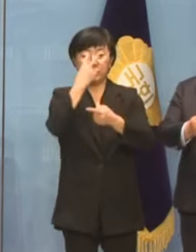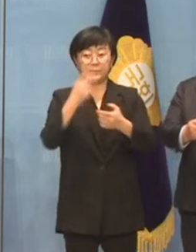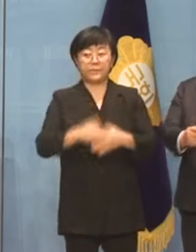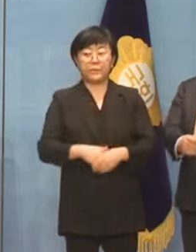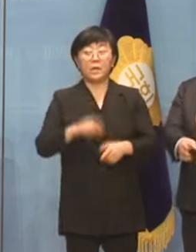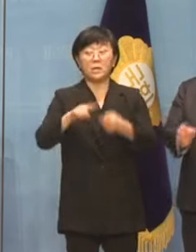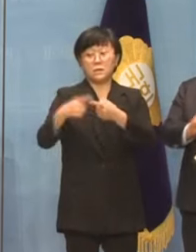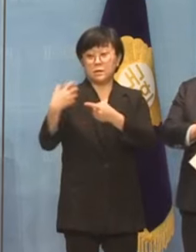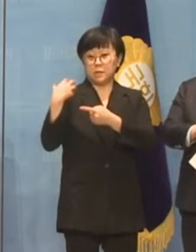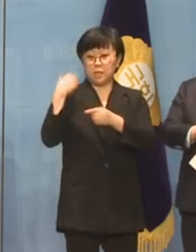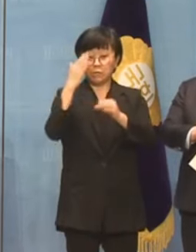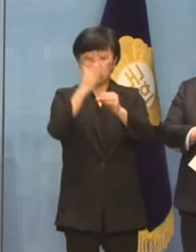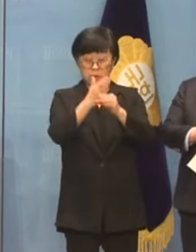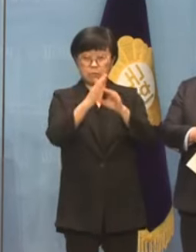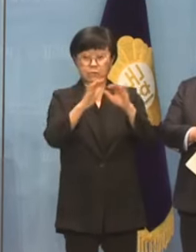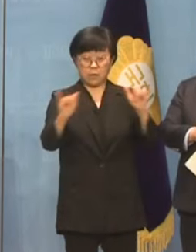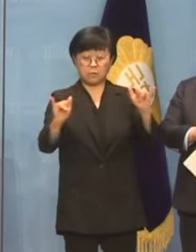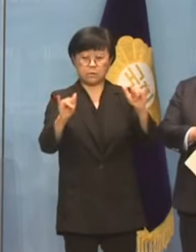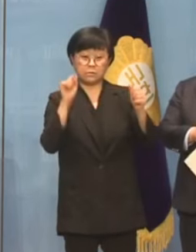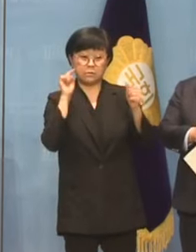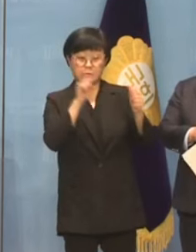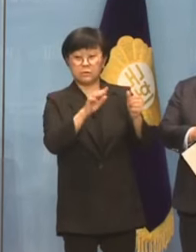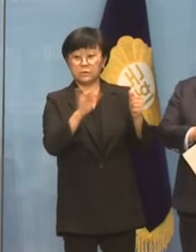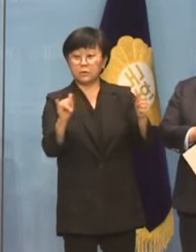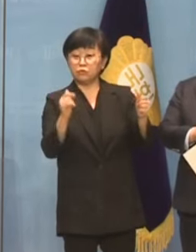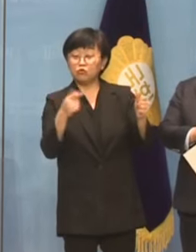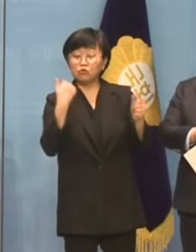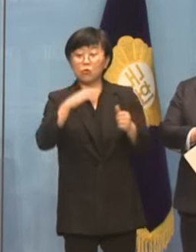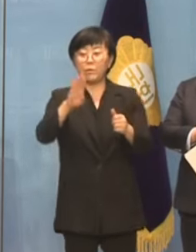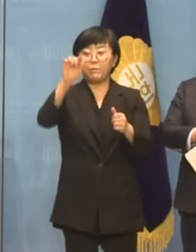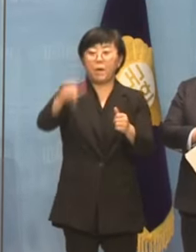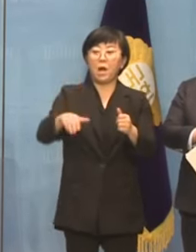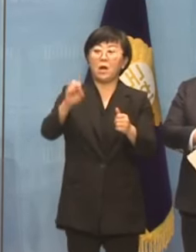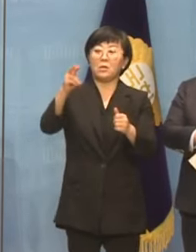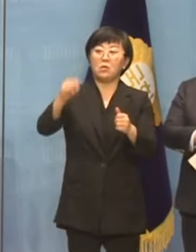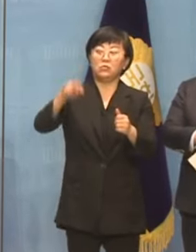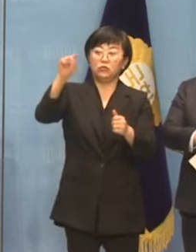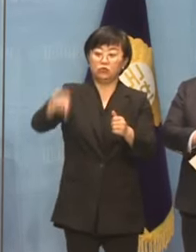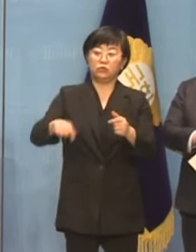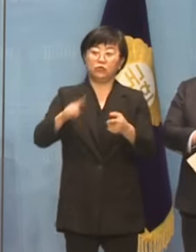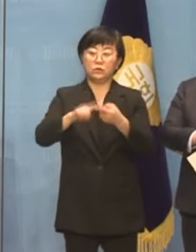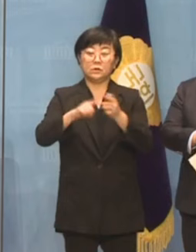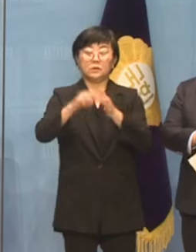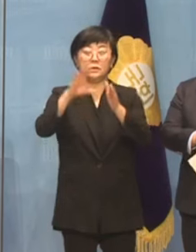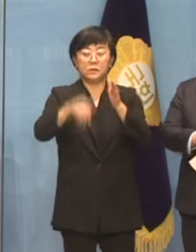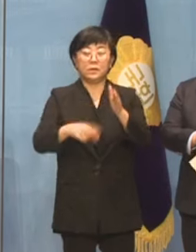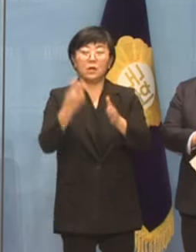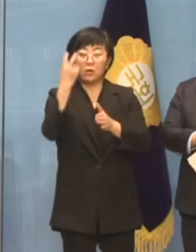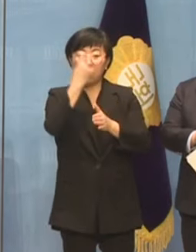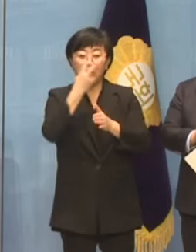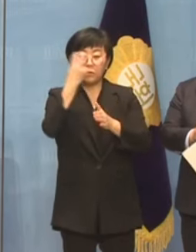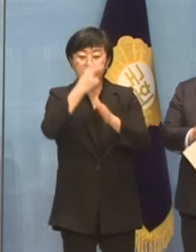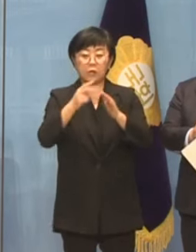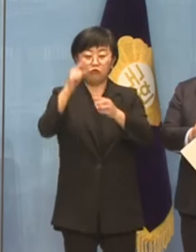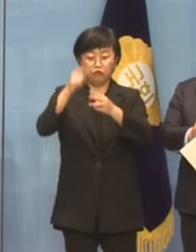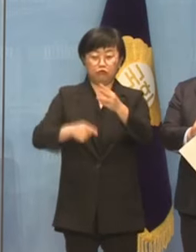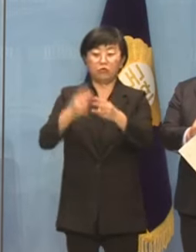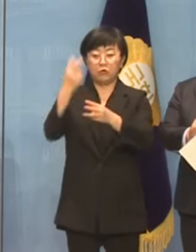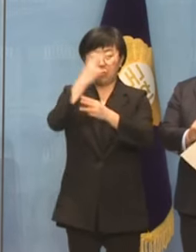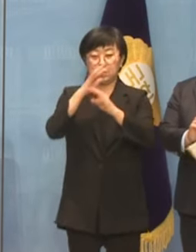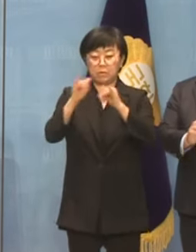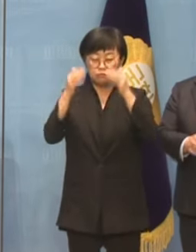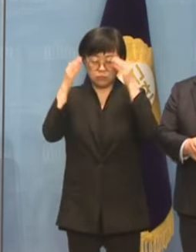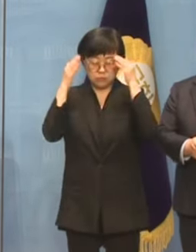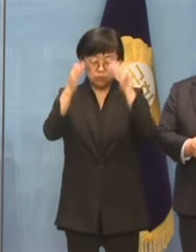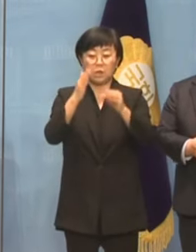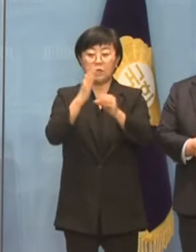그 책임의 핵심 당사자로 지목된 박영수와 당시 담당 검사 윤석열로 의혹이